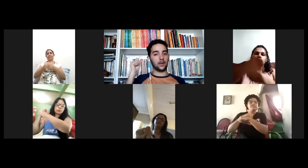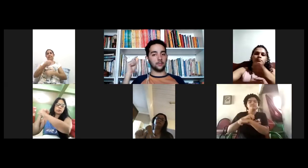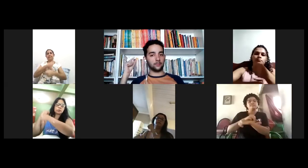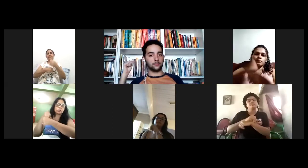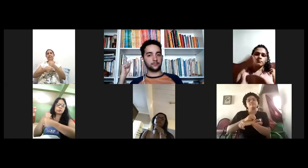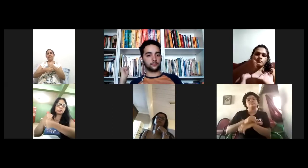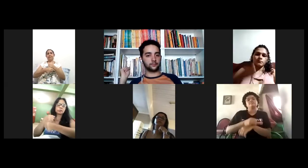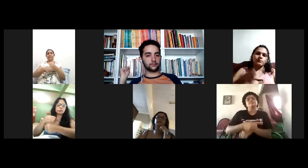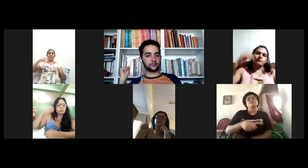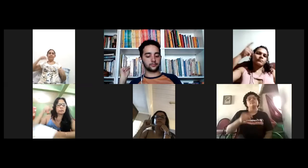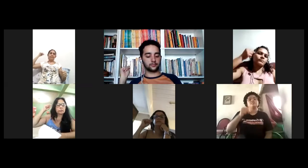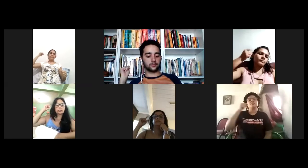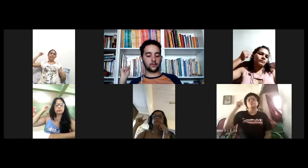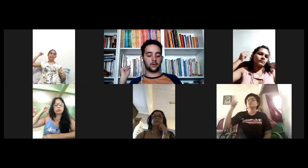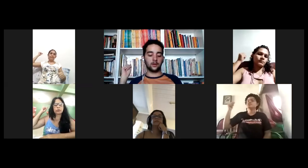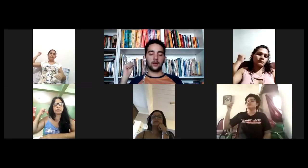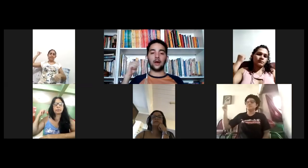muito tempo,